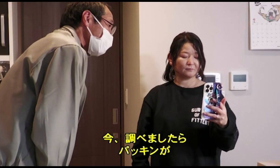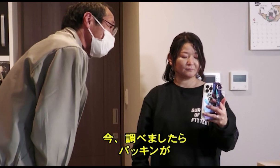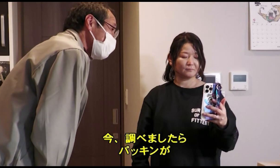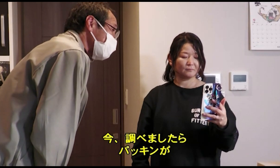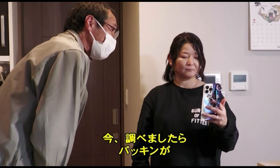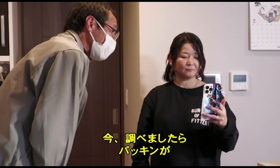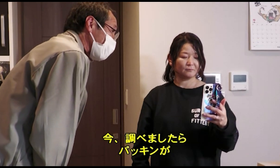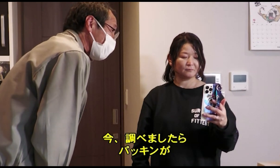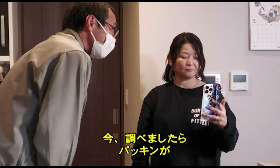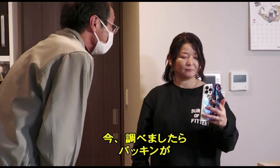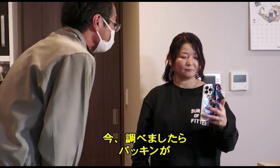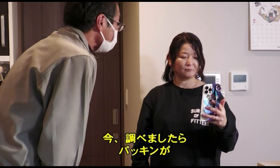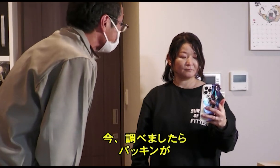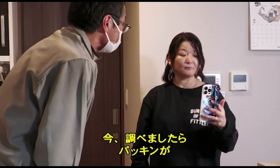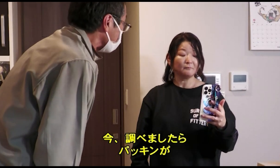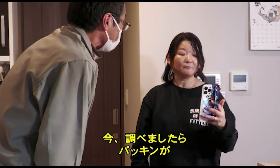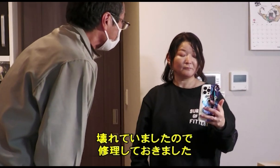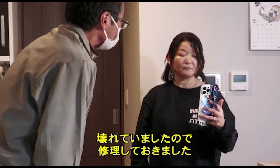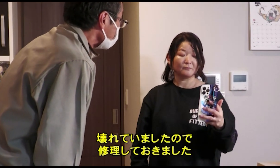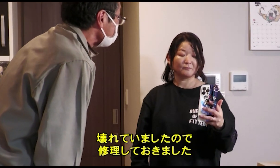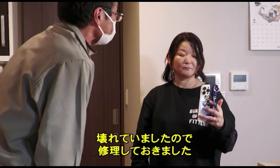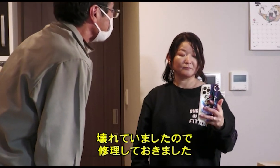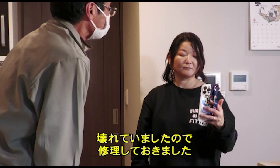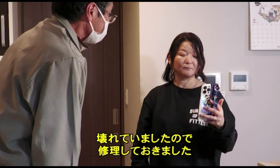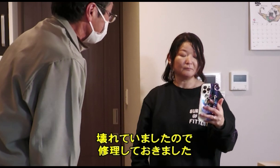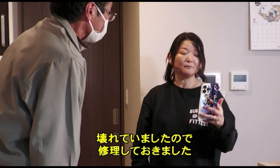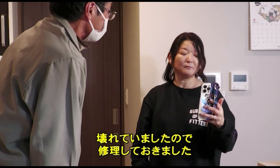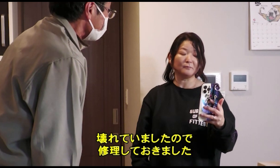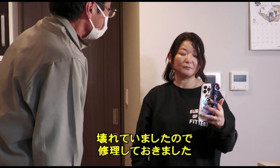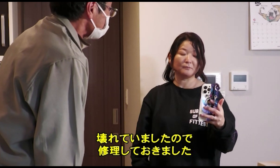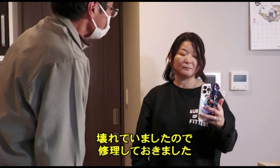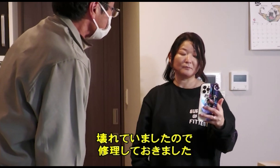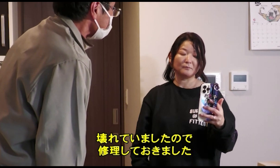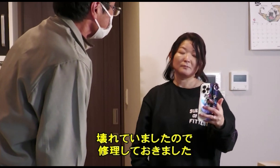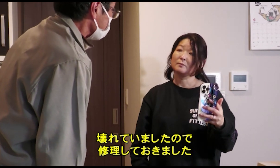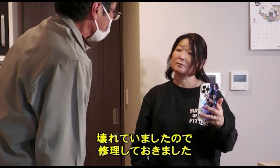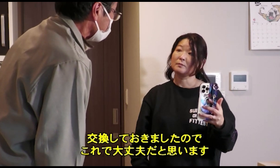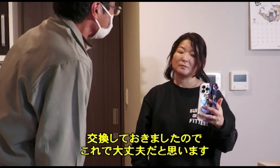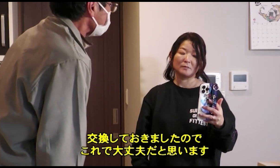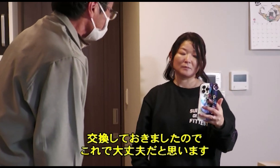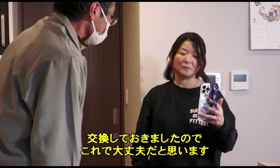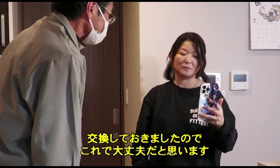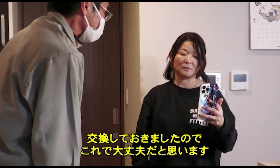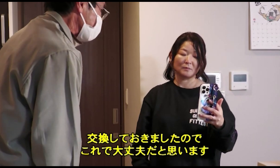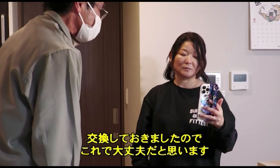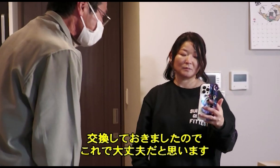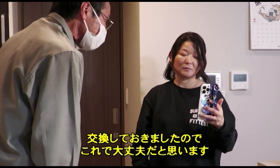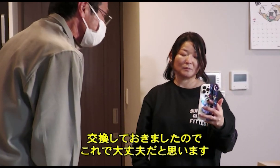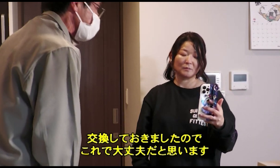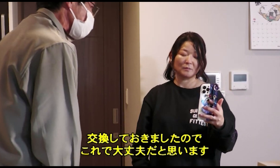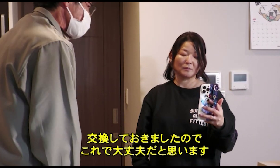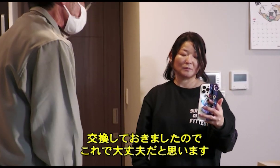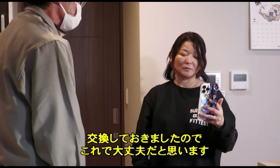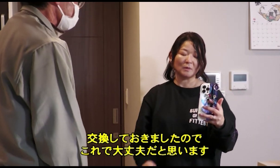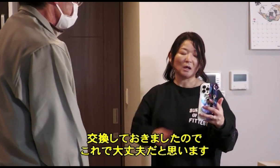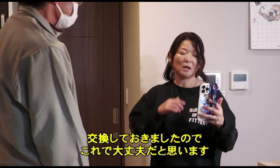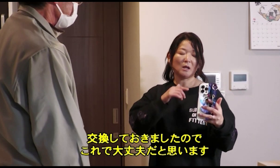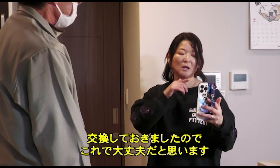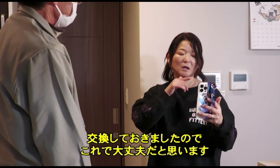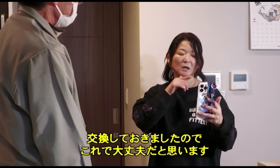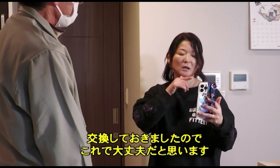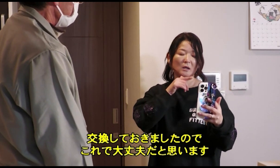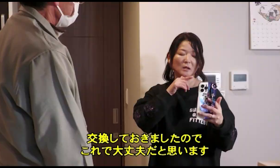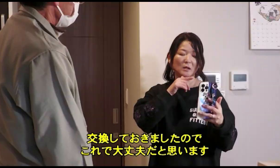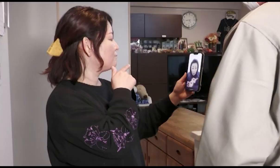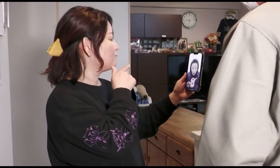今調べましたらパッキンが壊れてましたので、修理しときました。交換をしときましたので、これで大丈夫だと思います。